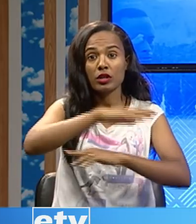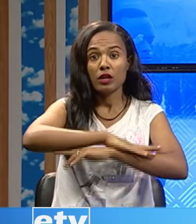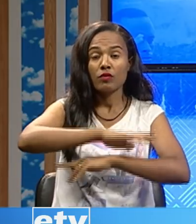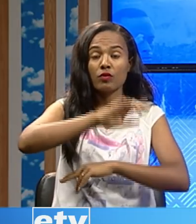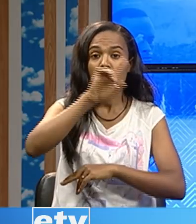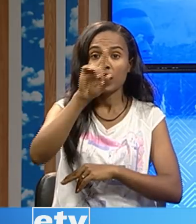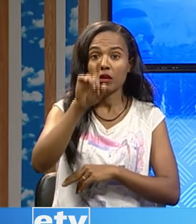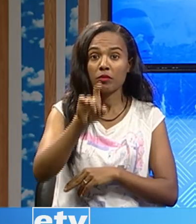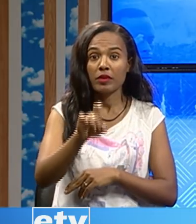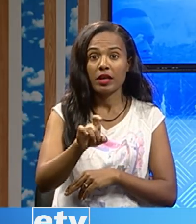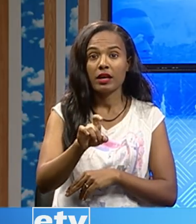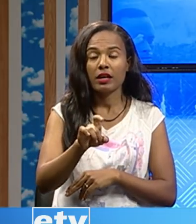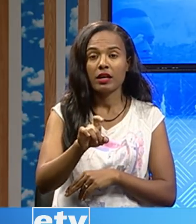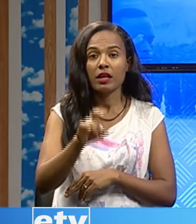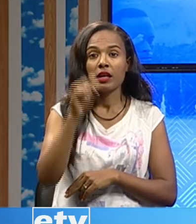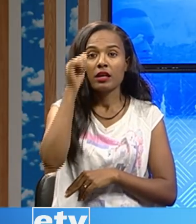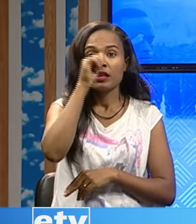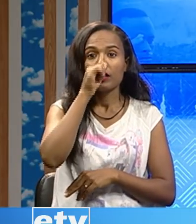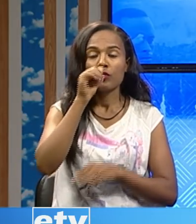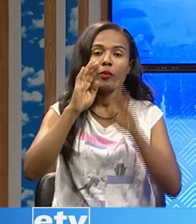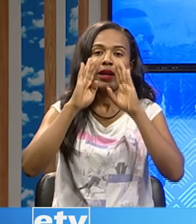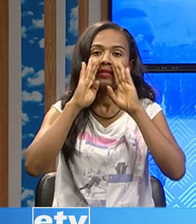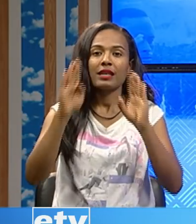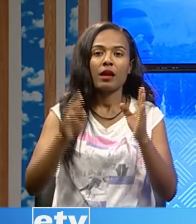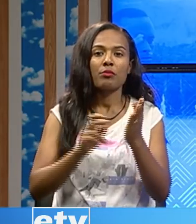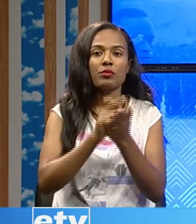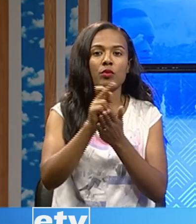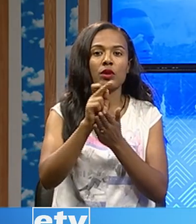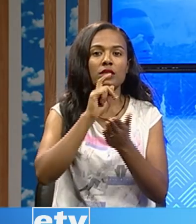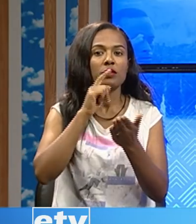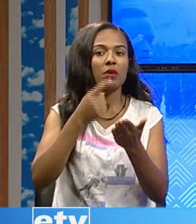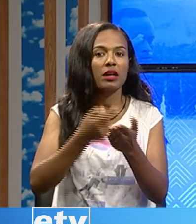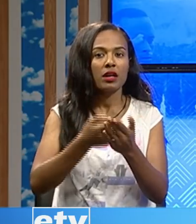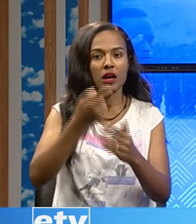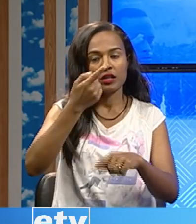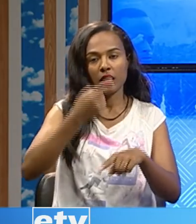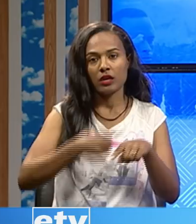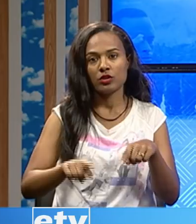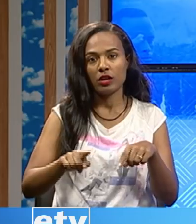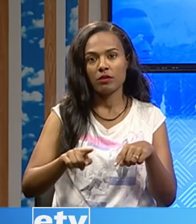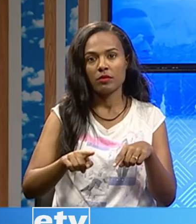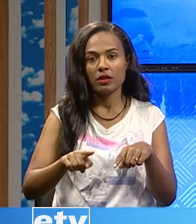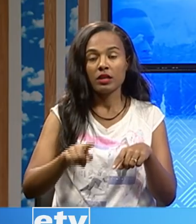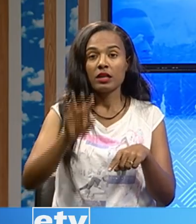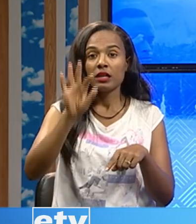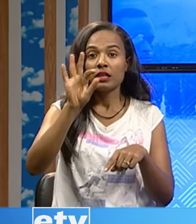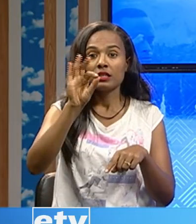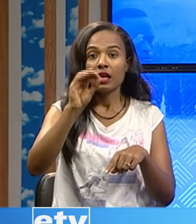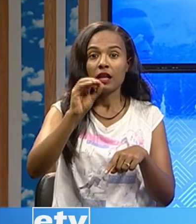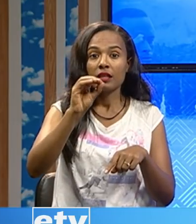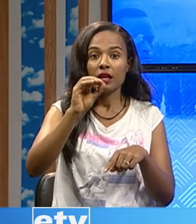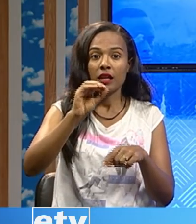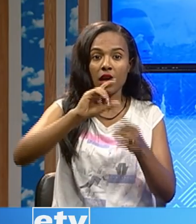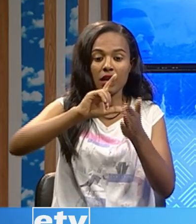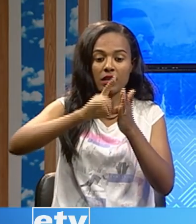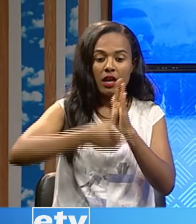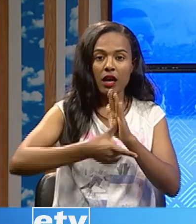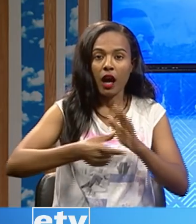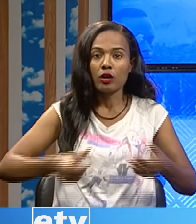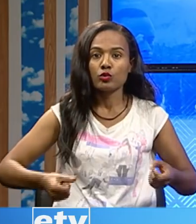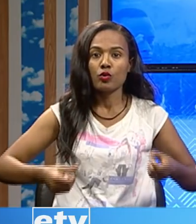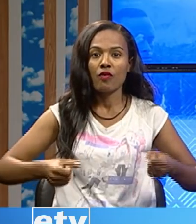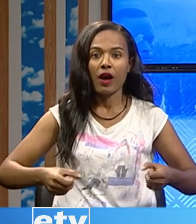በመጠየቅ የኢትዮጵያን ሰላምና ዴሞክራሲ ማረጋጋት አይቻልም። 90 ደቂቃ ሶፋ ላይ